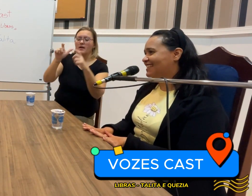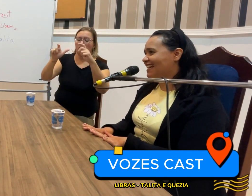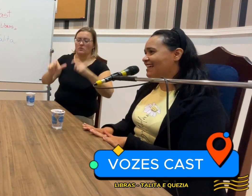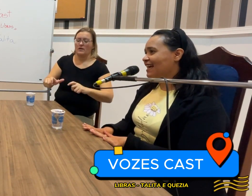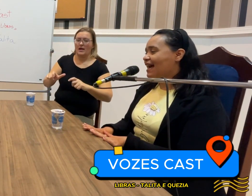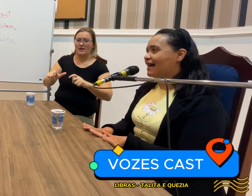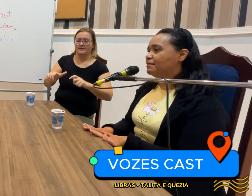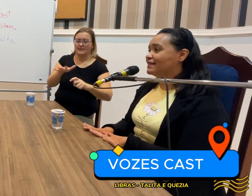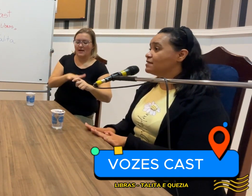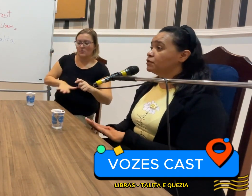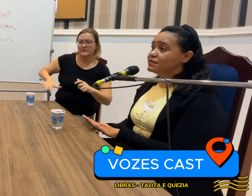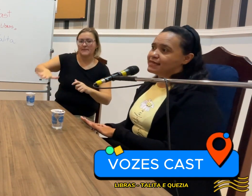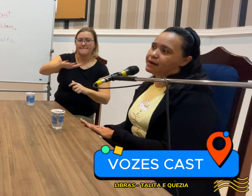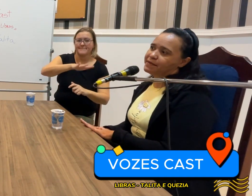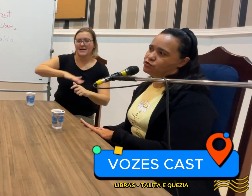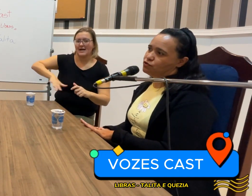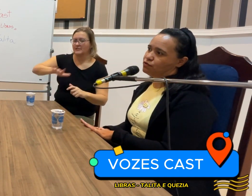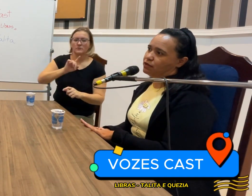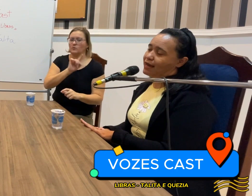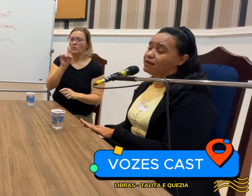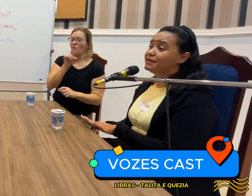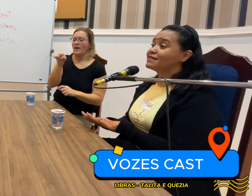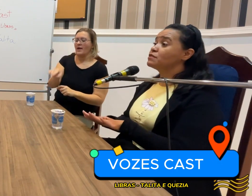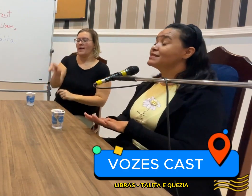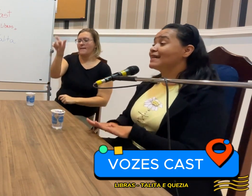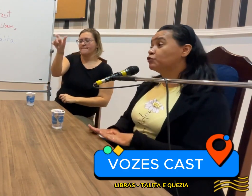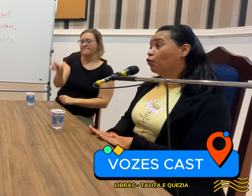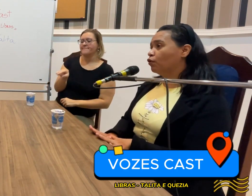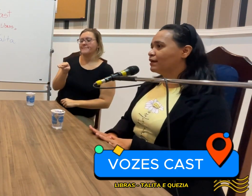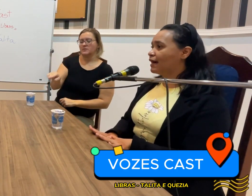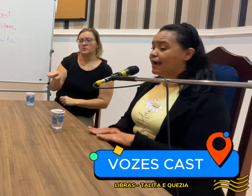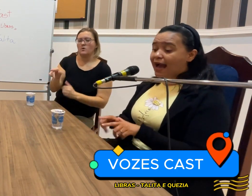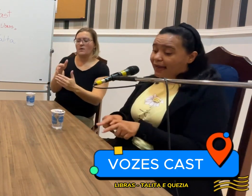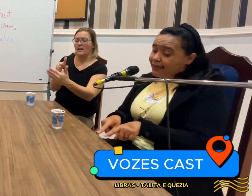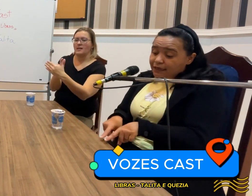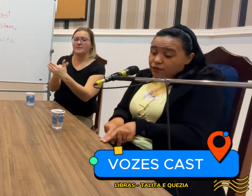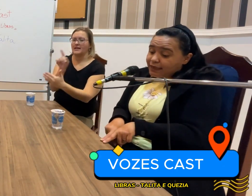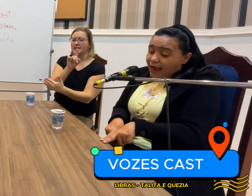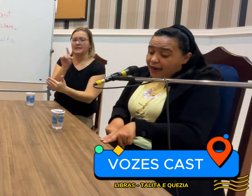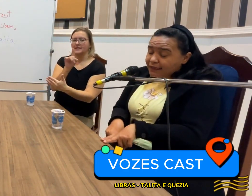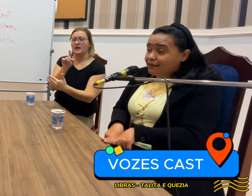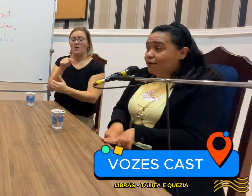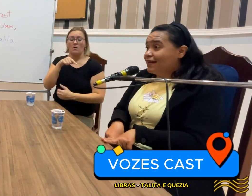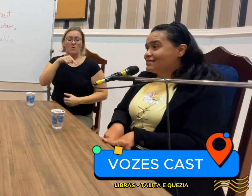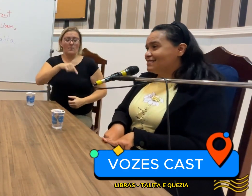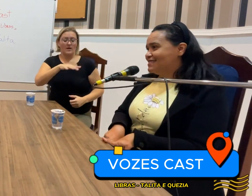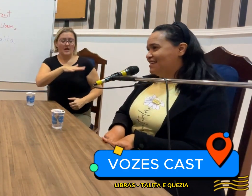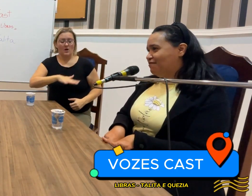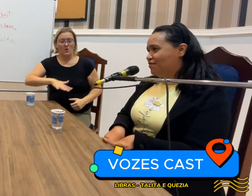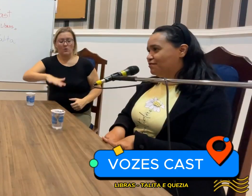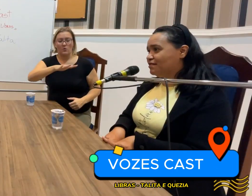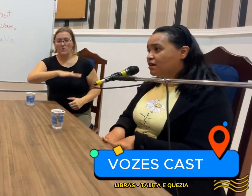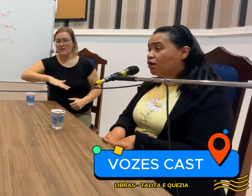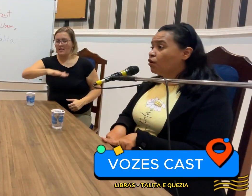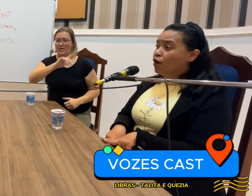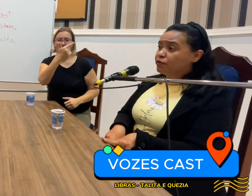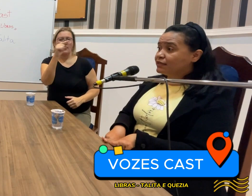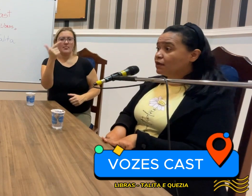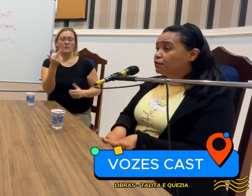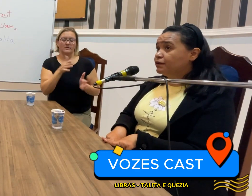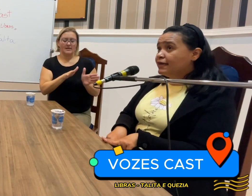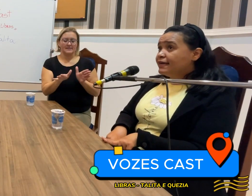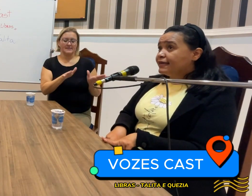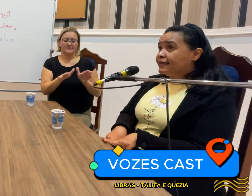Sim. Né? A limitação não está na pessoa, a limitação está no lugar. Uau, aquele lugar que não é acessível. Exatamente.